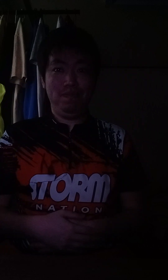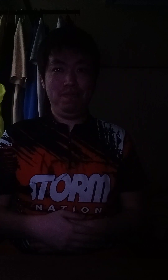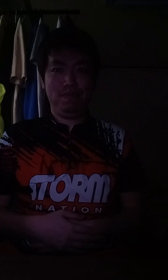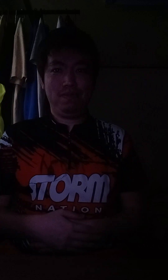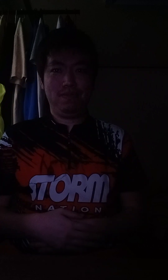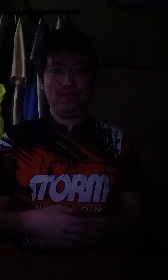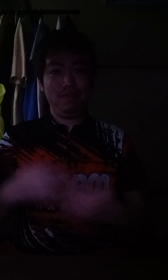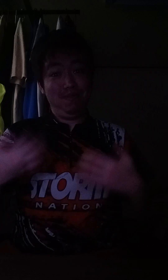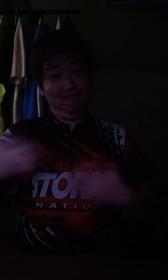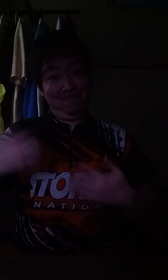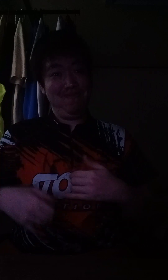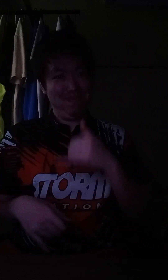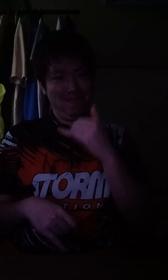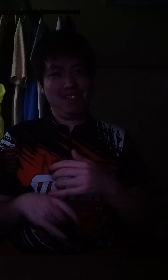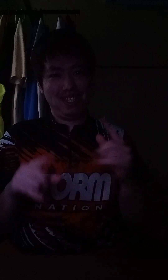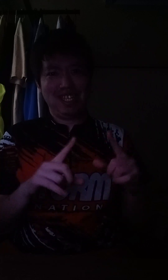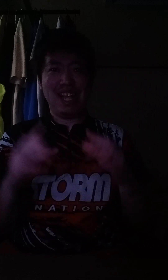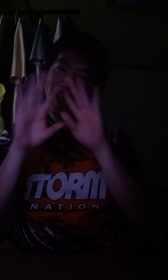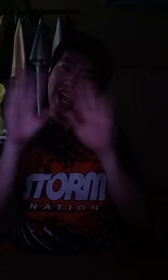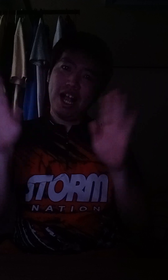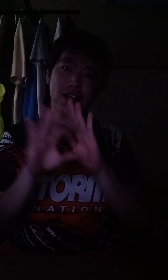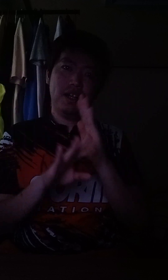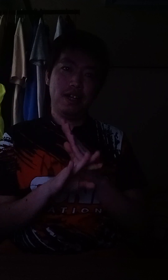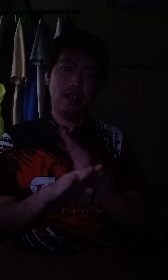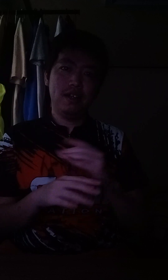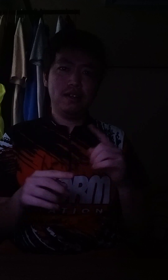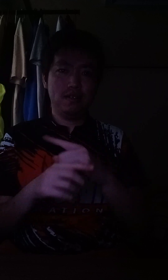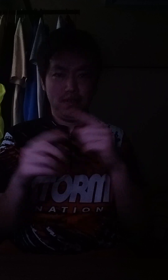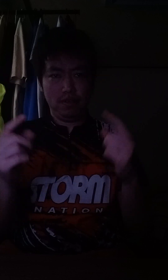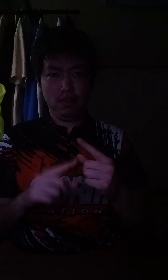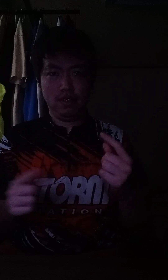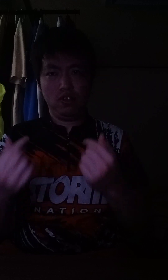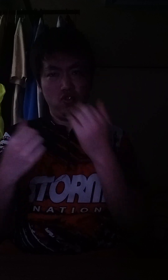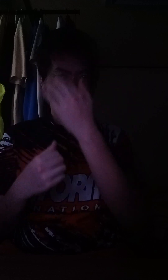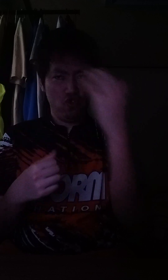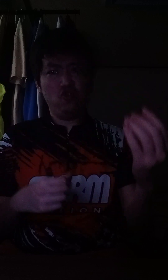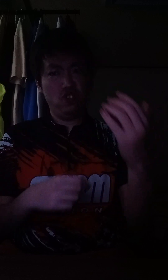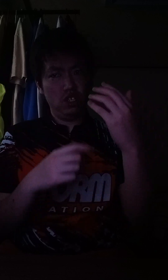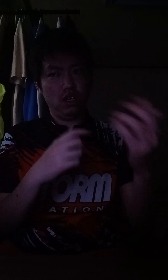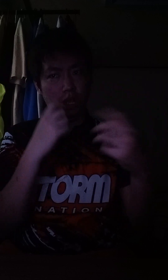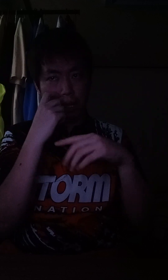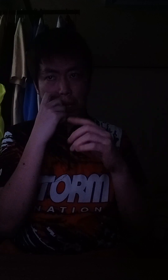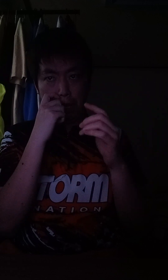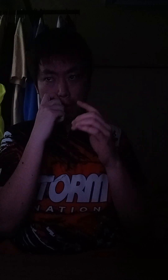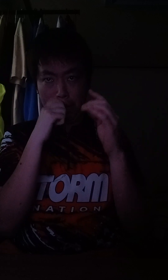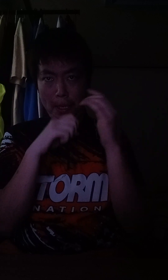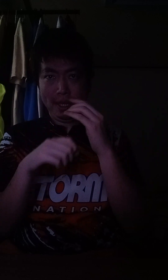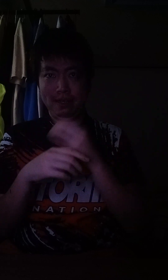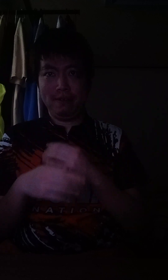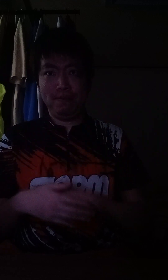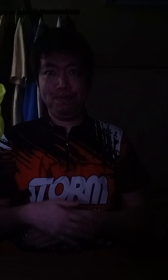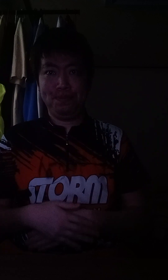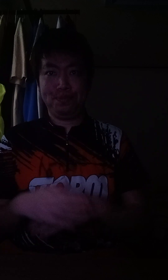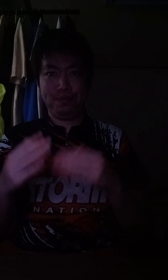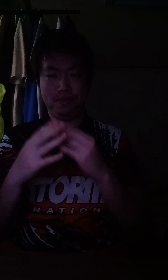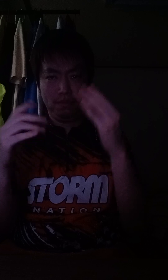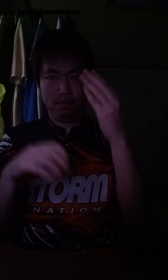즐겁게 알았지? 늘 밝고 씩씩한 아이였는데 며칠 사이 수척해졌습니다. 몸이 약하고 면역력이 떨어져 있다